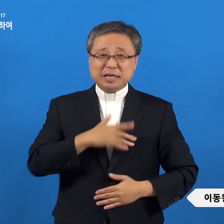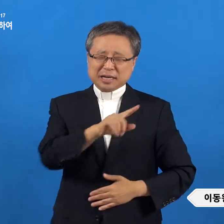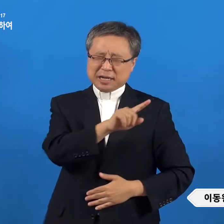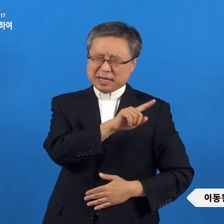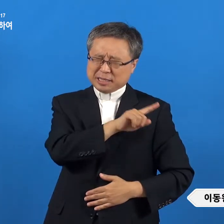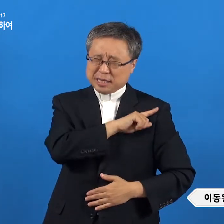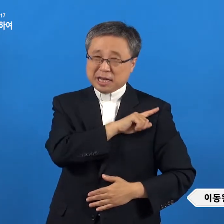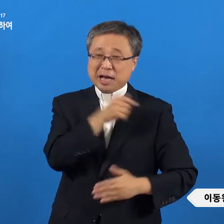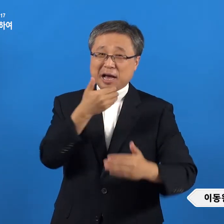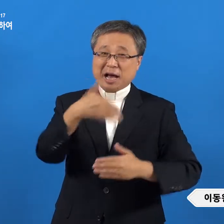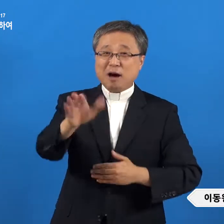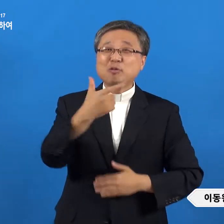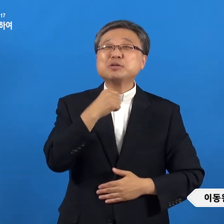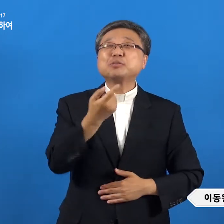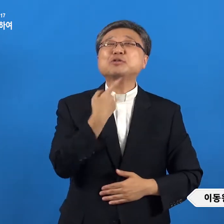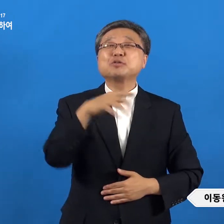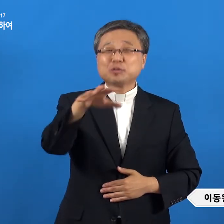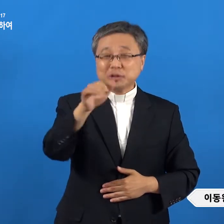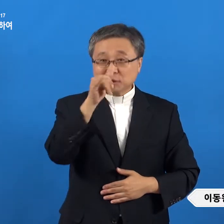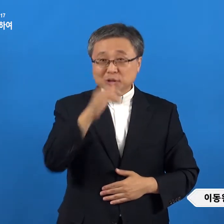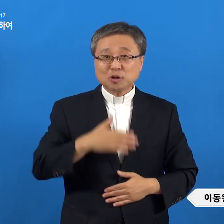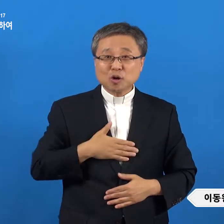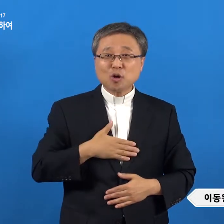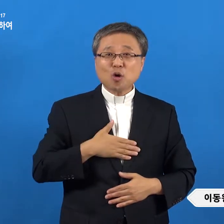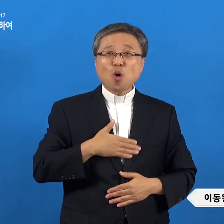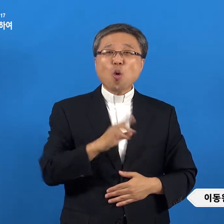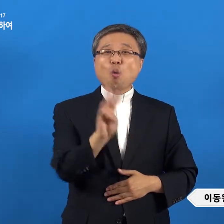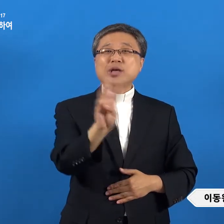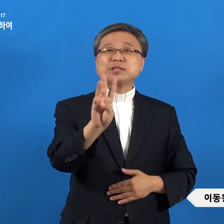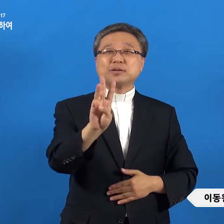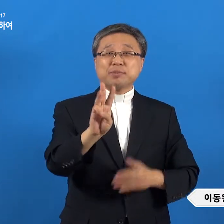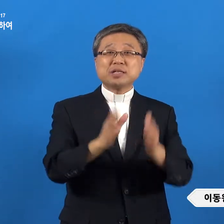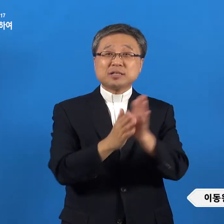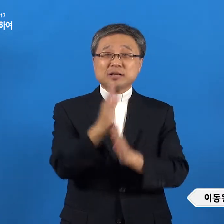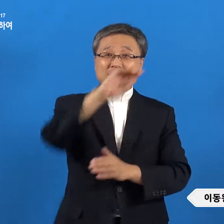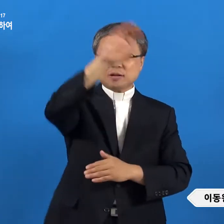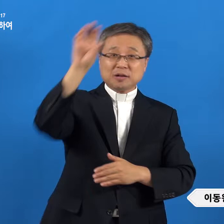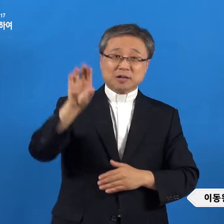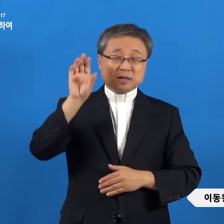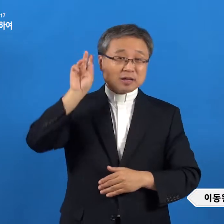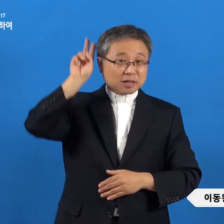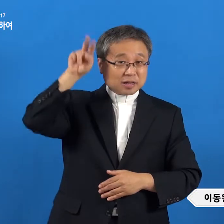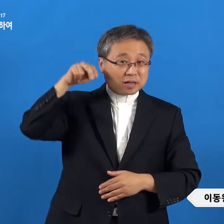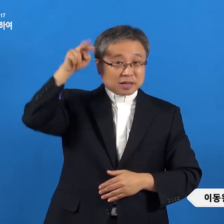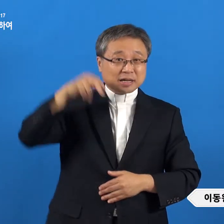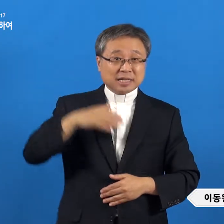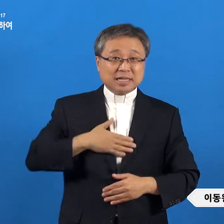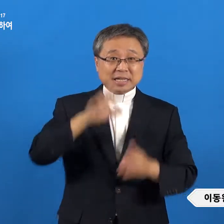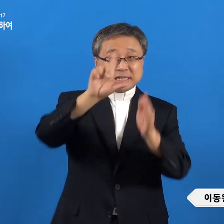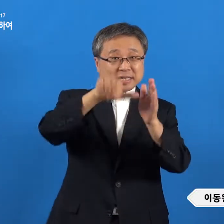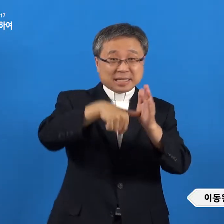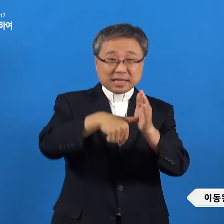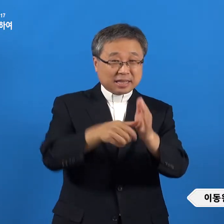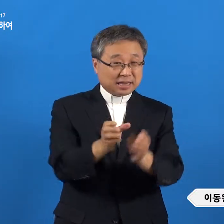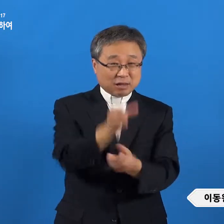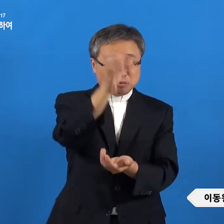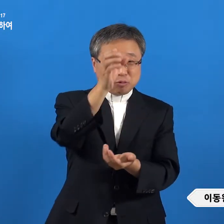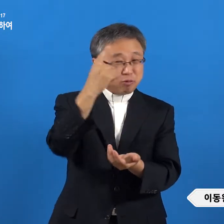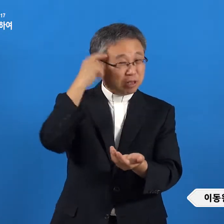가고 싶었던 곳이 있었어요. 웨스트민스터 애비가 아니에요. 저는 시계탑도 관심이 없었어요. 저는 뭐냐면